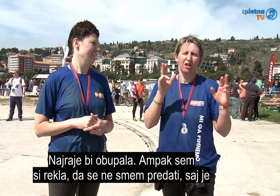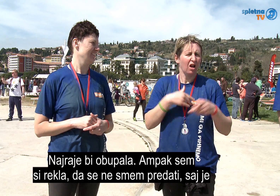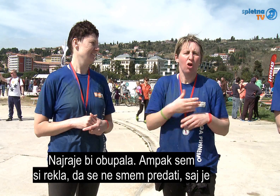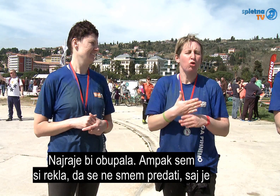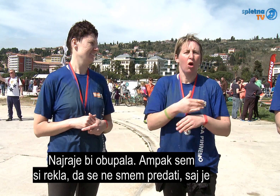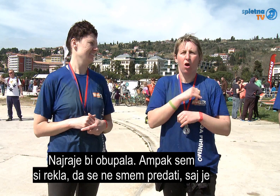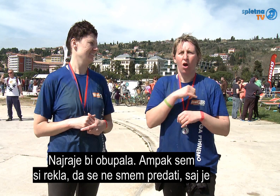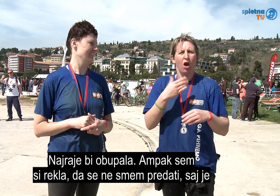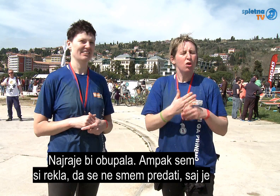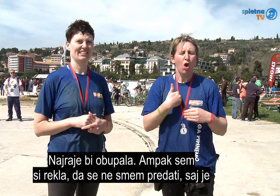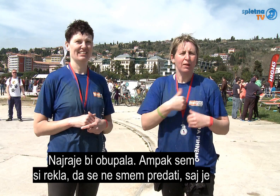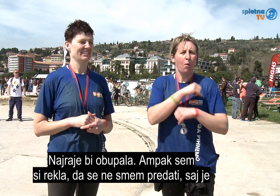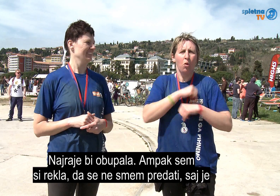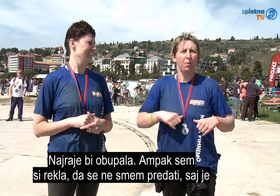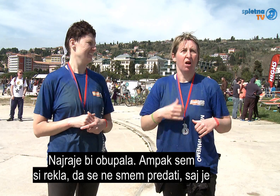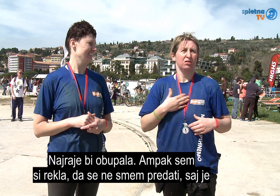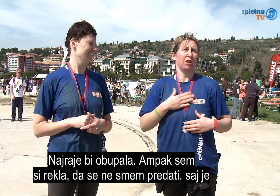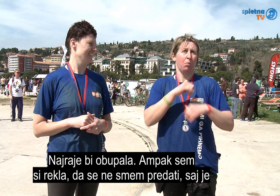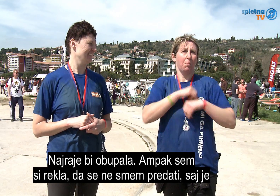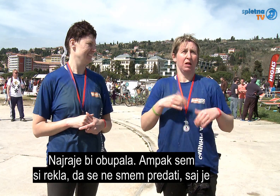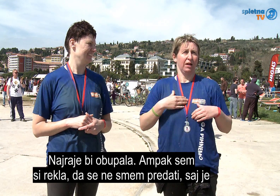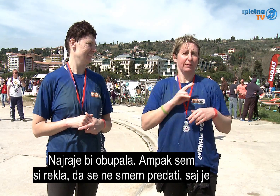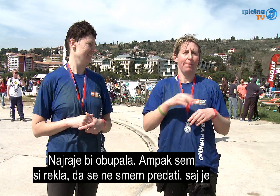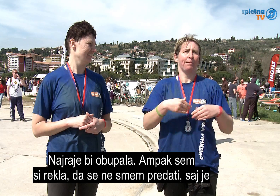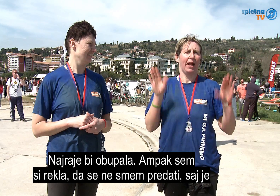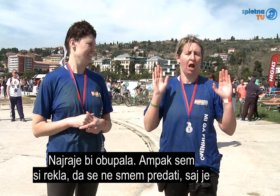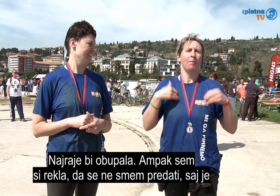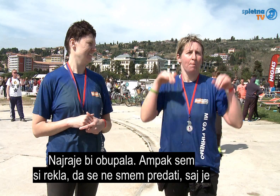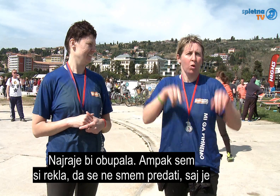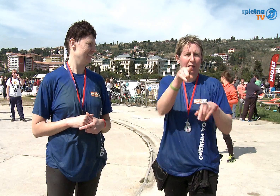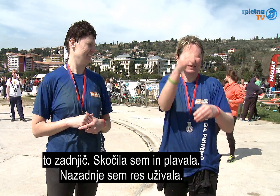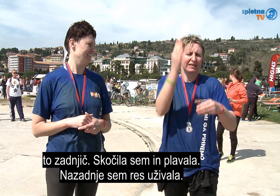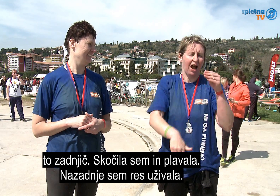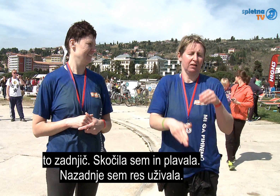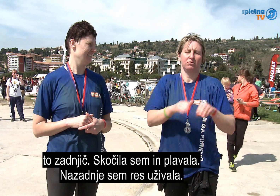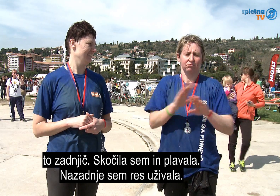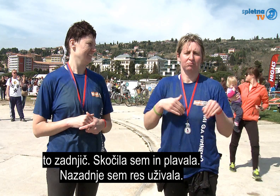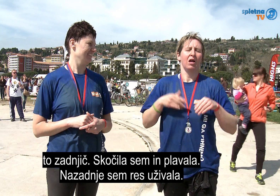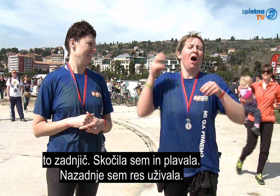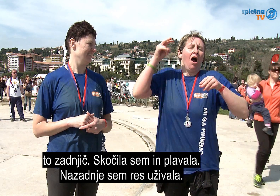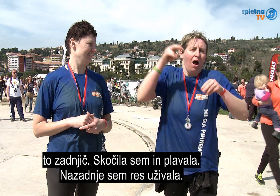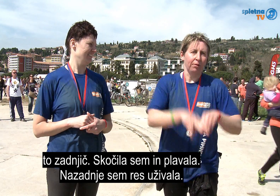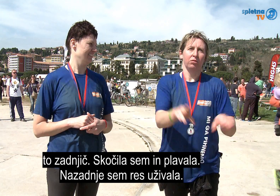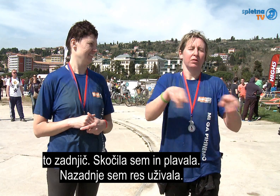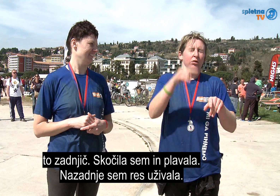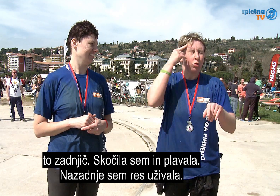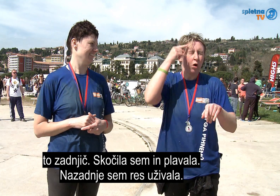Bravo! Bravo! Odlično! Super! Čestitke!